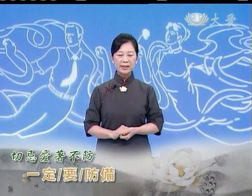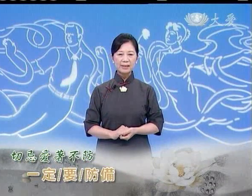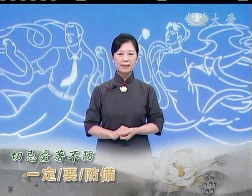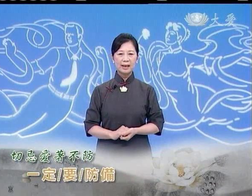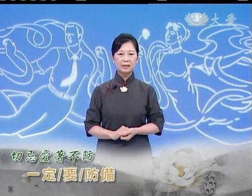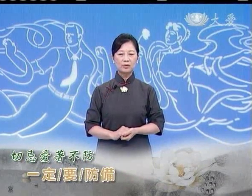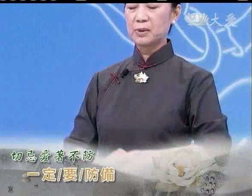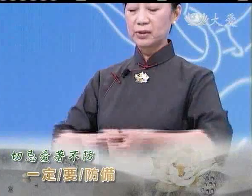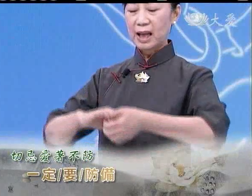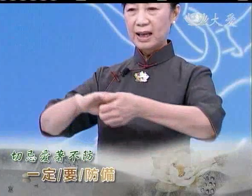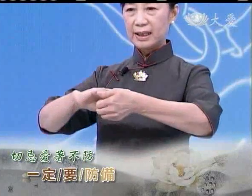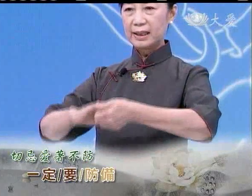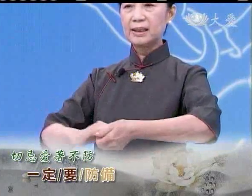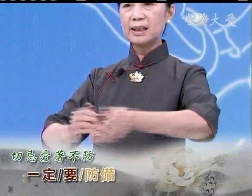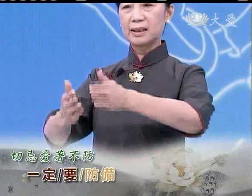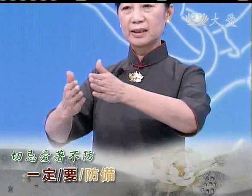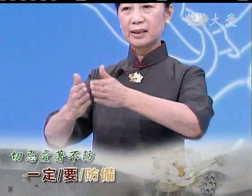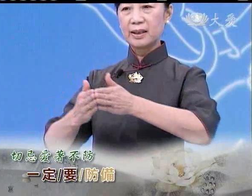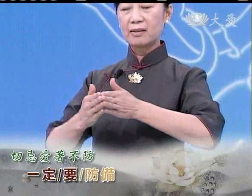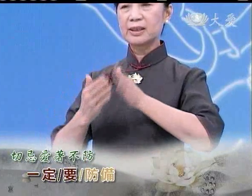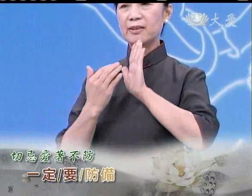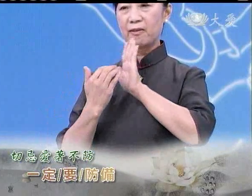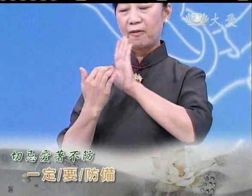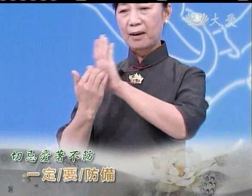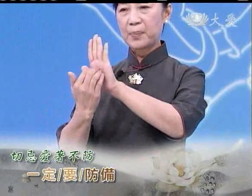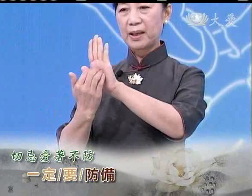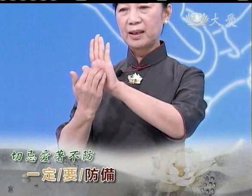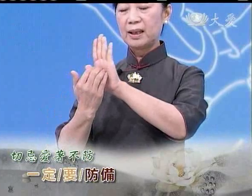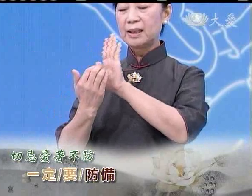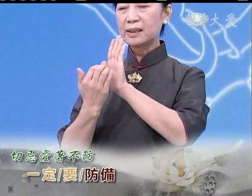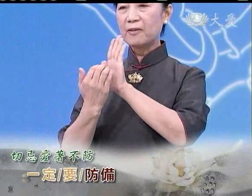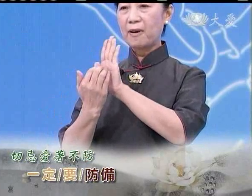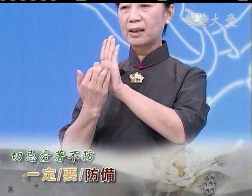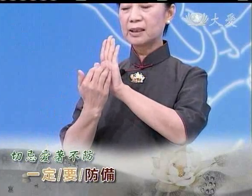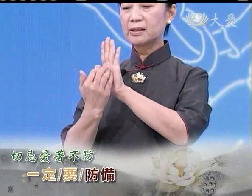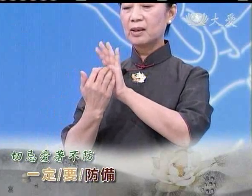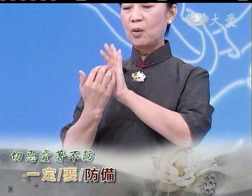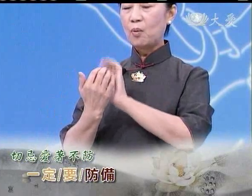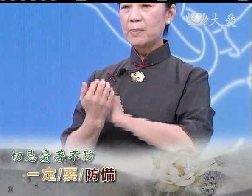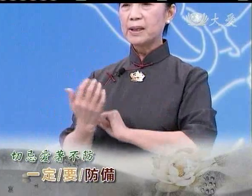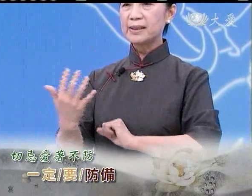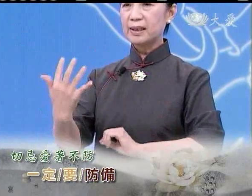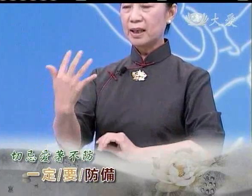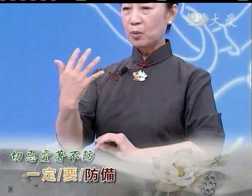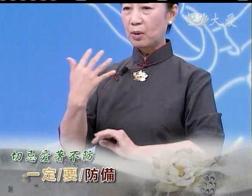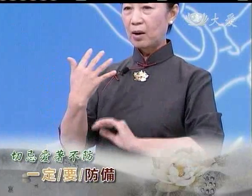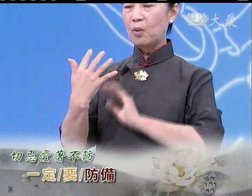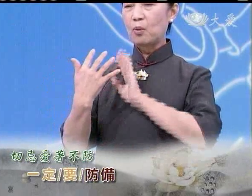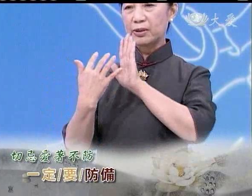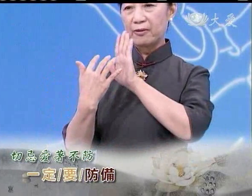记两个字，我们是打一定要去防备。那这个防呢，是外面侵略过来，我去